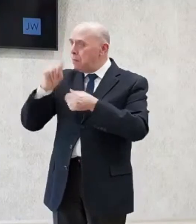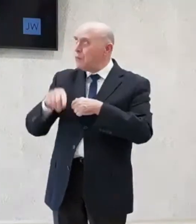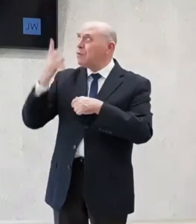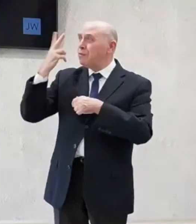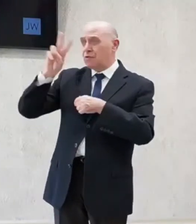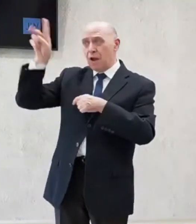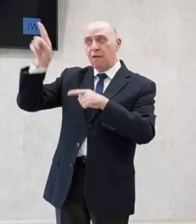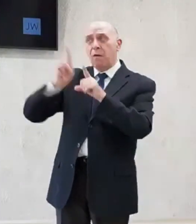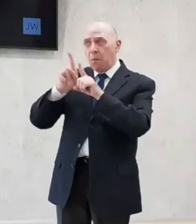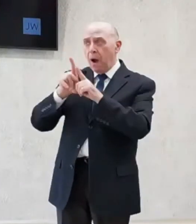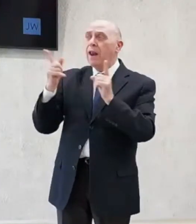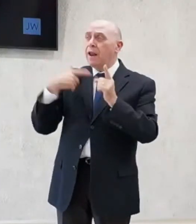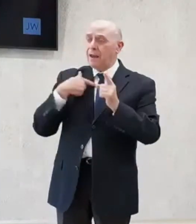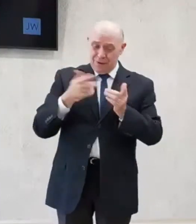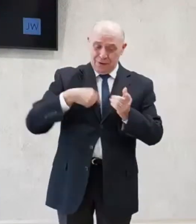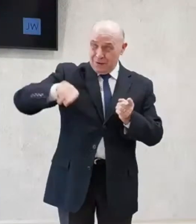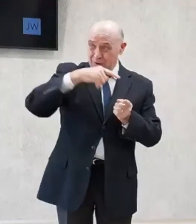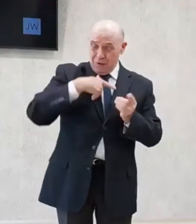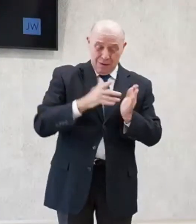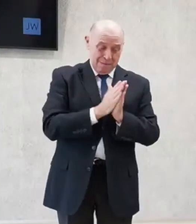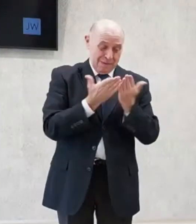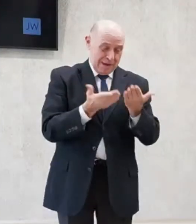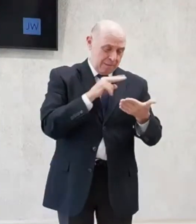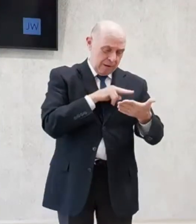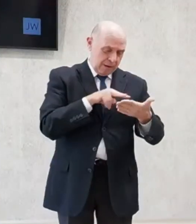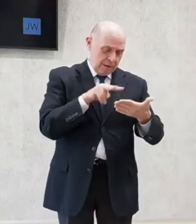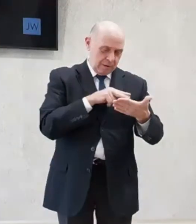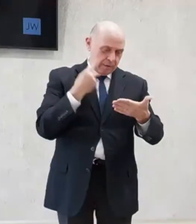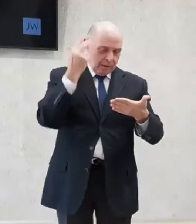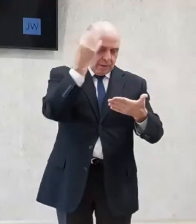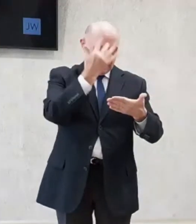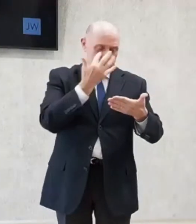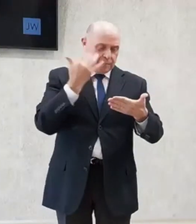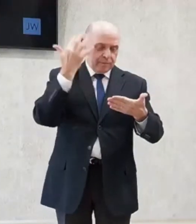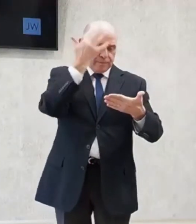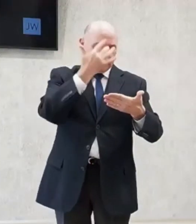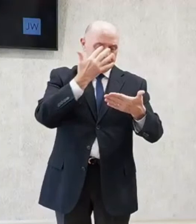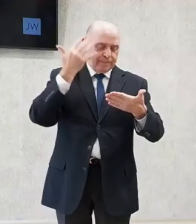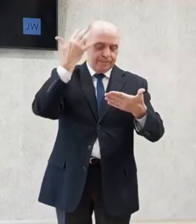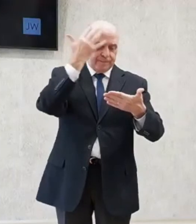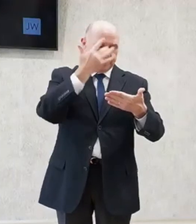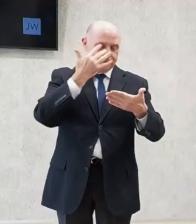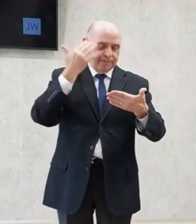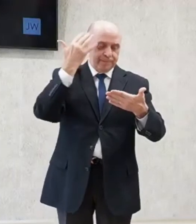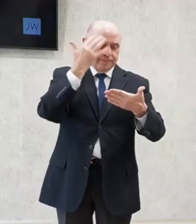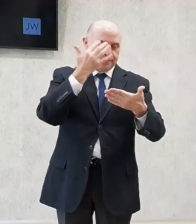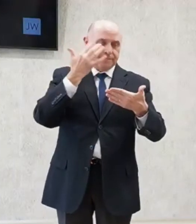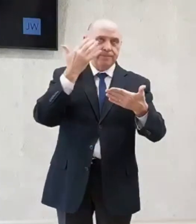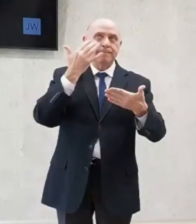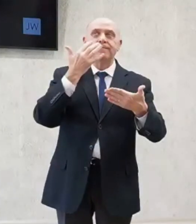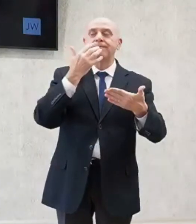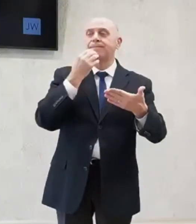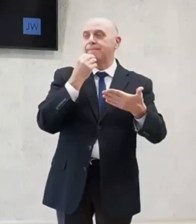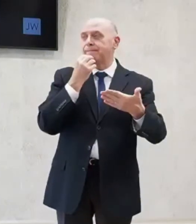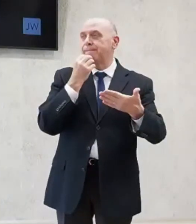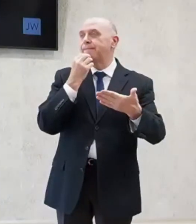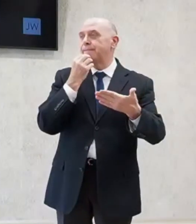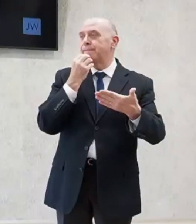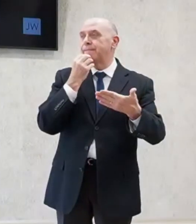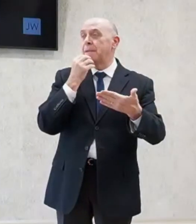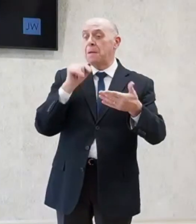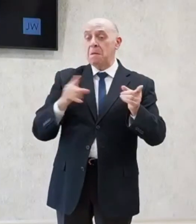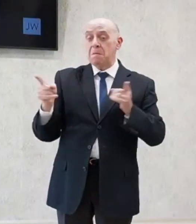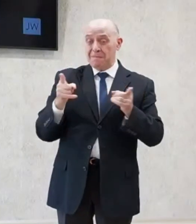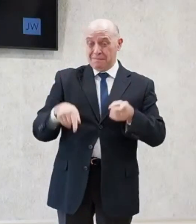e la meditazione che noi facciamo della parola di Dio la Bibbia perché questa è una cosa che non vogliamo trascurare nemmeno nei momenti più tristi